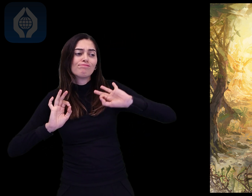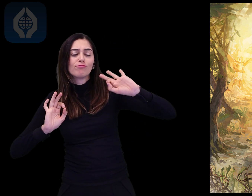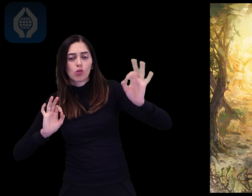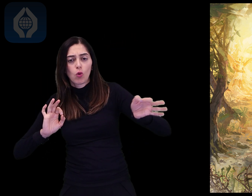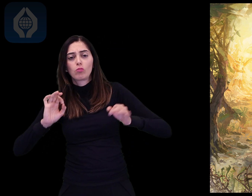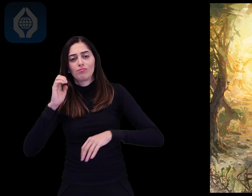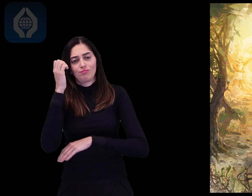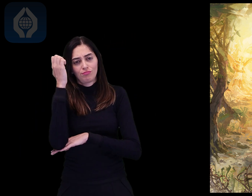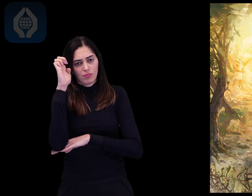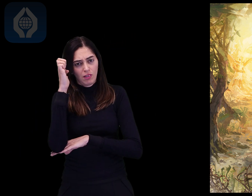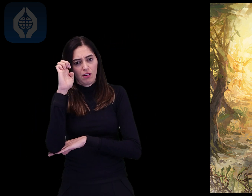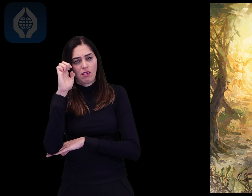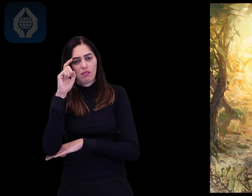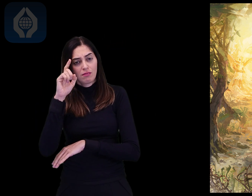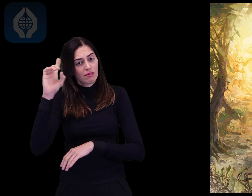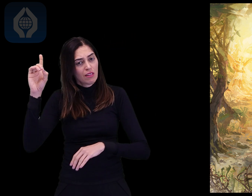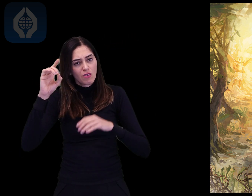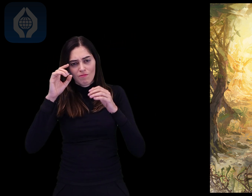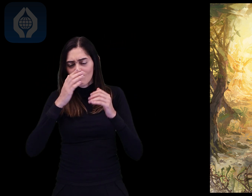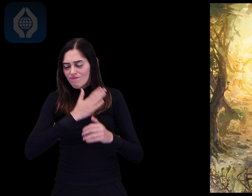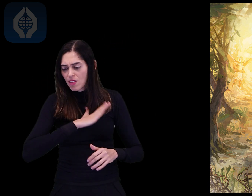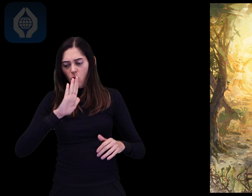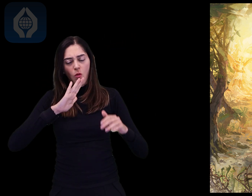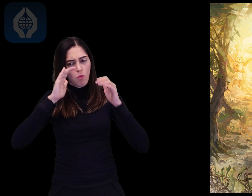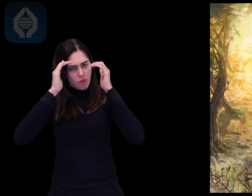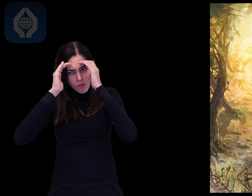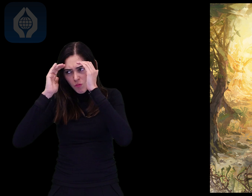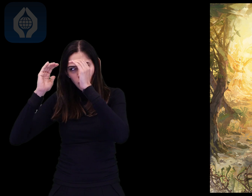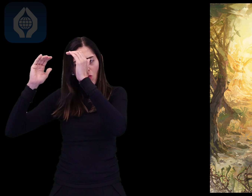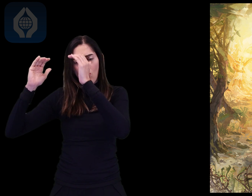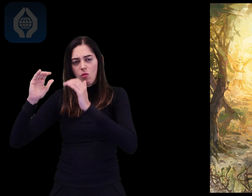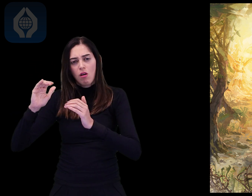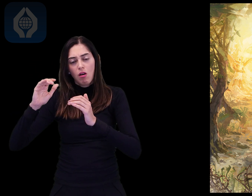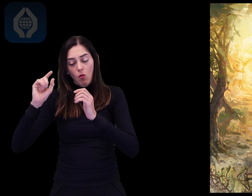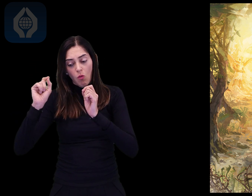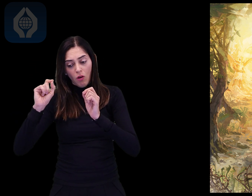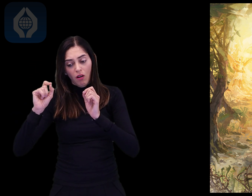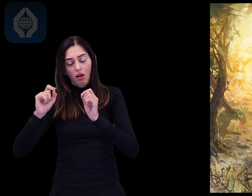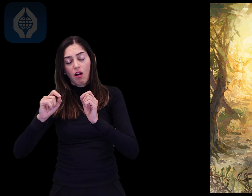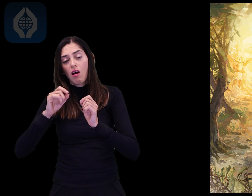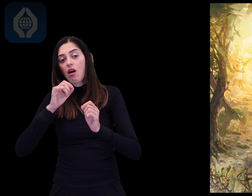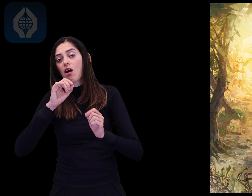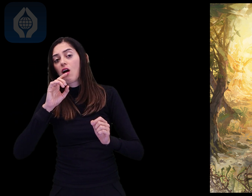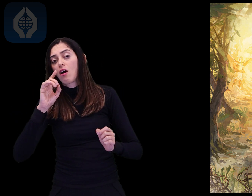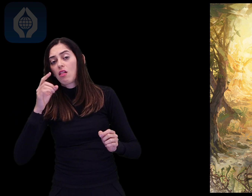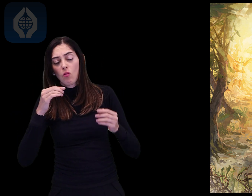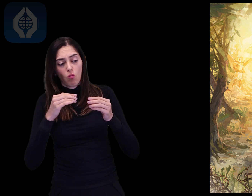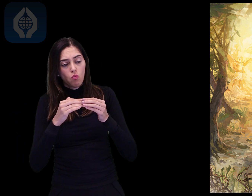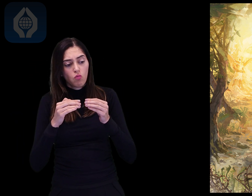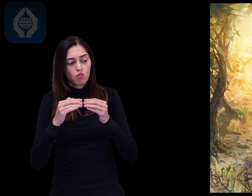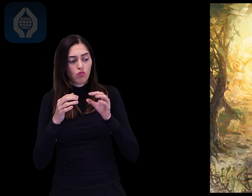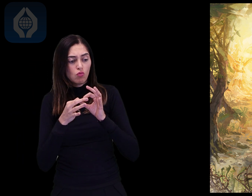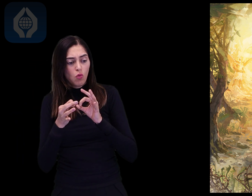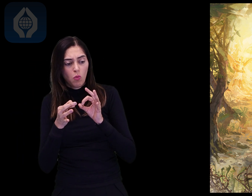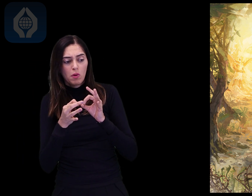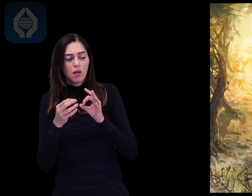Deus. Deus odeia a desobediência aos seus mandamentos e não se associa com pecadores.